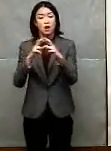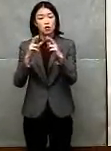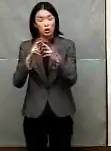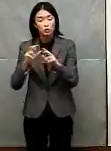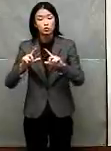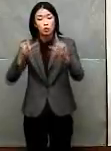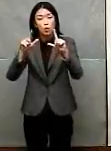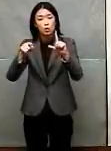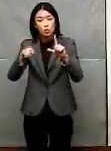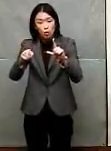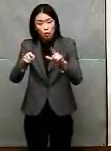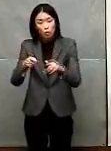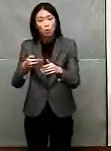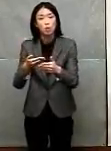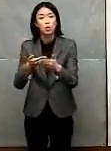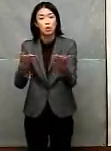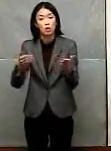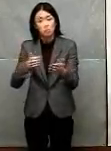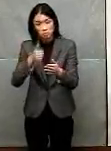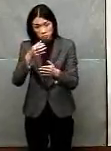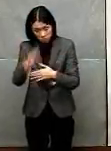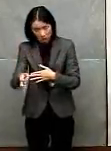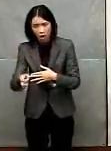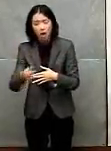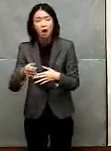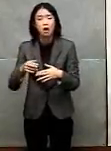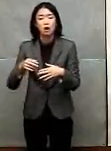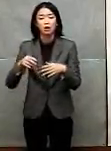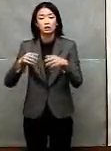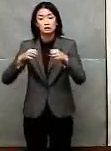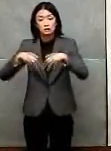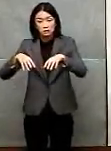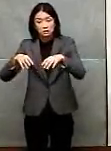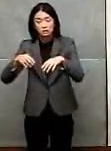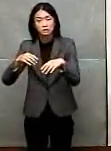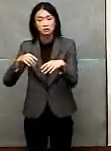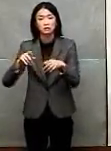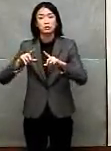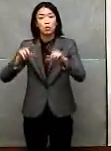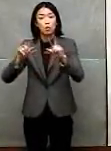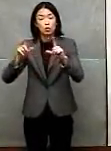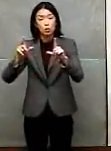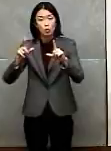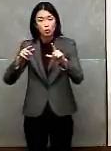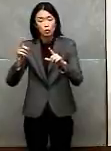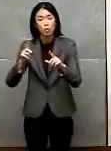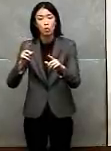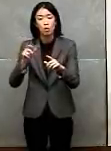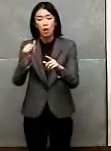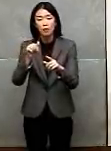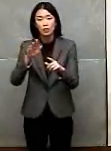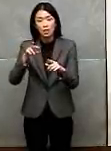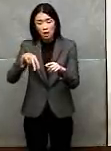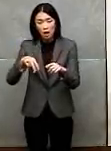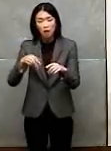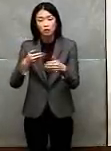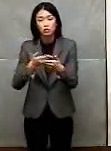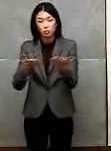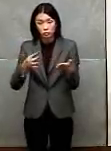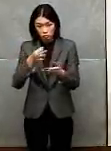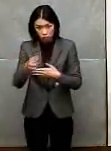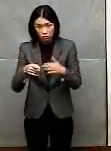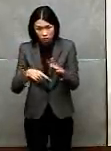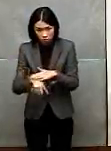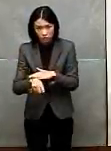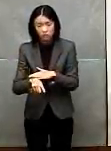が、銀座のアンテナショップでお買いになったということなんですか？ 東京事務所にちょっと頼みましたので、はい。はい。どこで